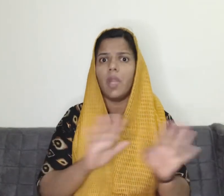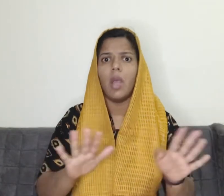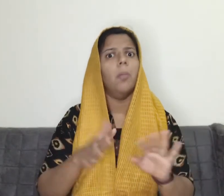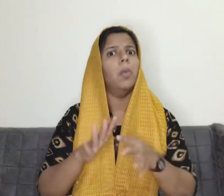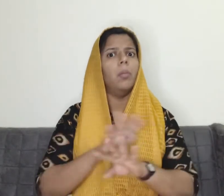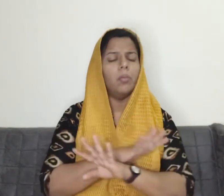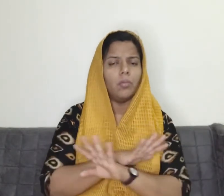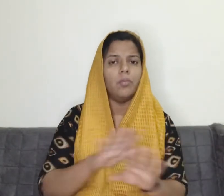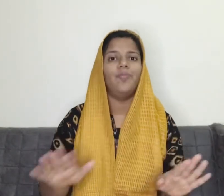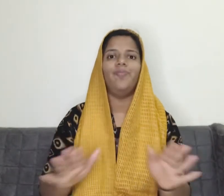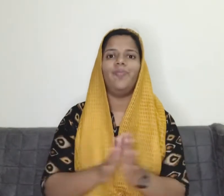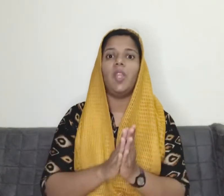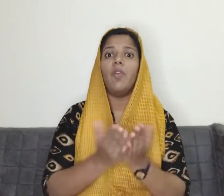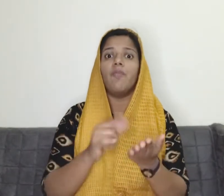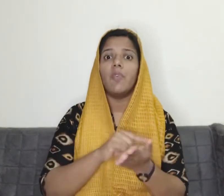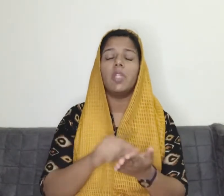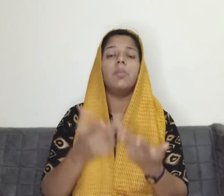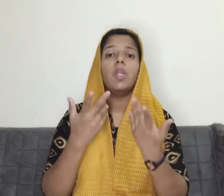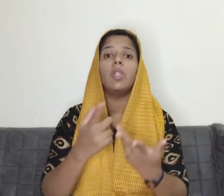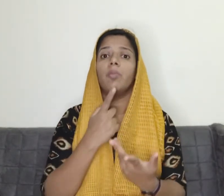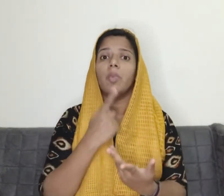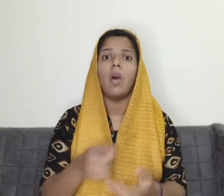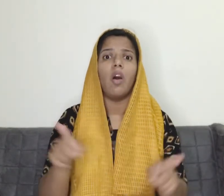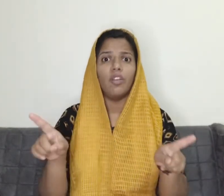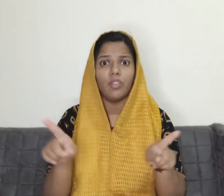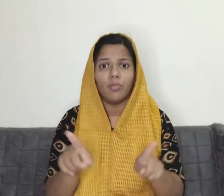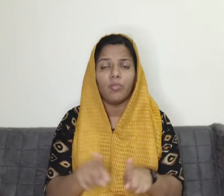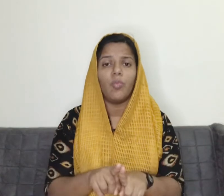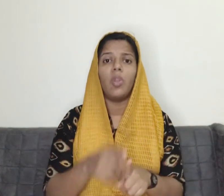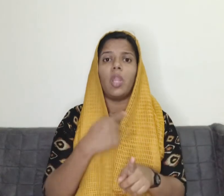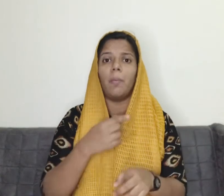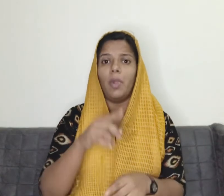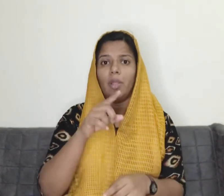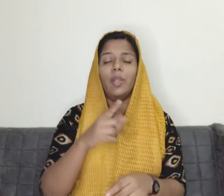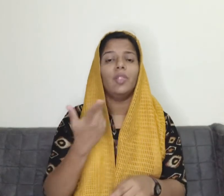ഭയപ്പെടരുതെന്ന് പറഞ്ഞാൽ ഭയപ്പെടാൻ പാടില്ല. അപ്പോൾ വചനം എന്തു പറയുന്നു? അത് നമ്മൾ പ്രമാണിക്കുമ്പോൾ, അല്ലെങ്കിൽ